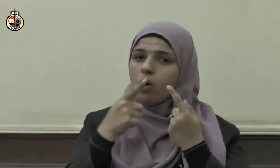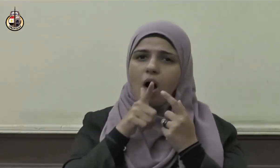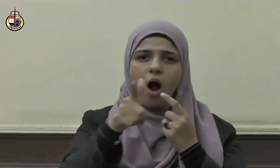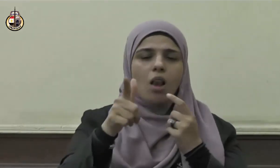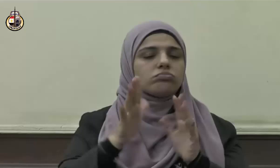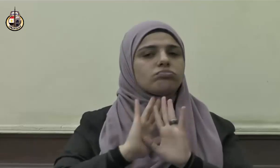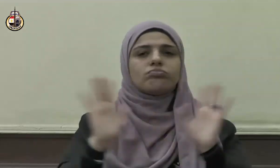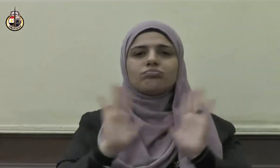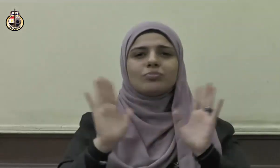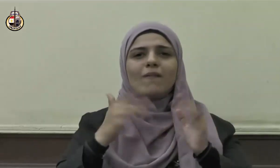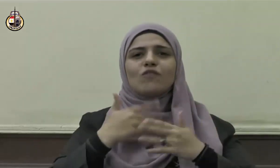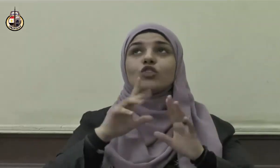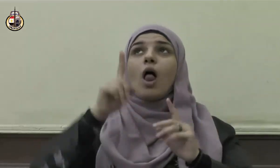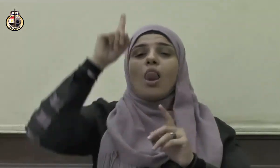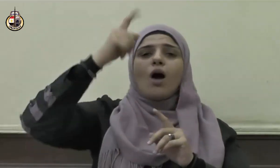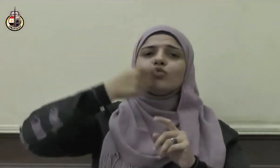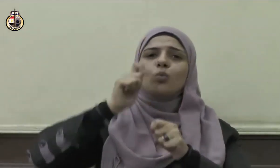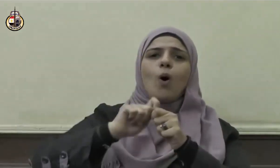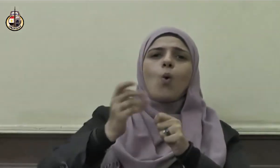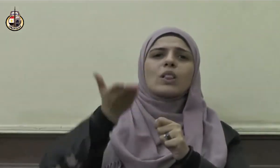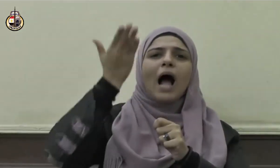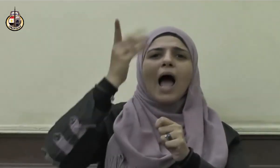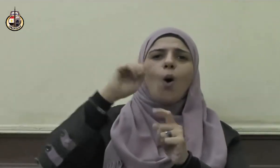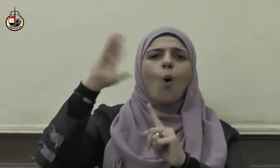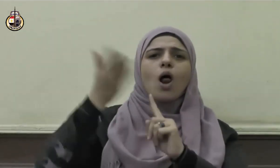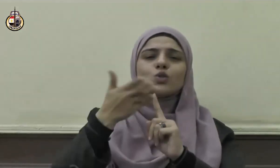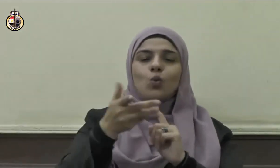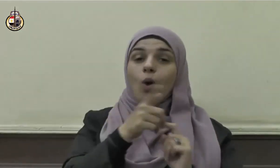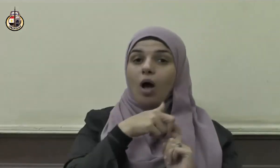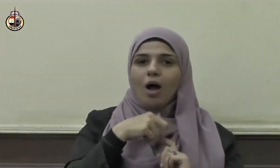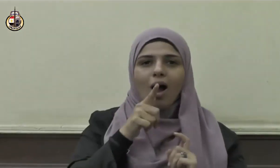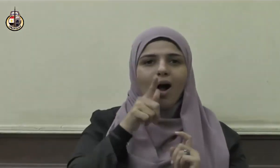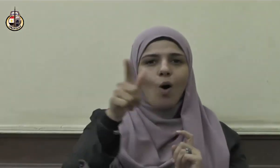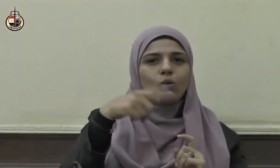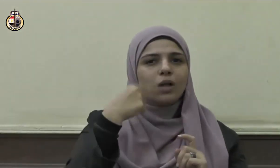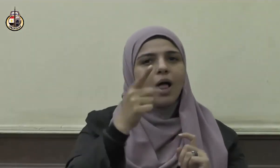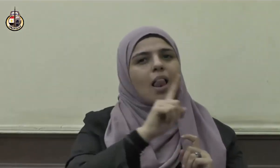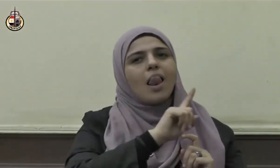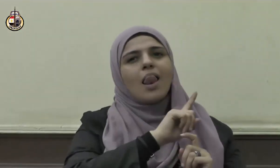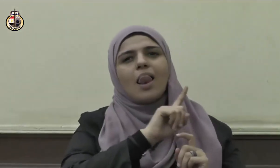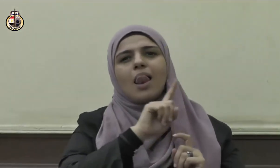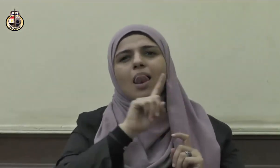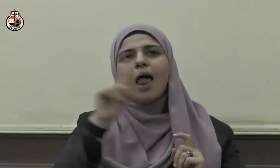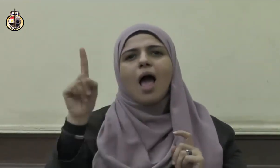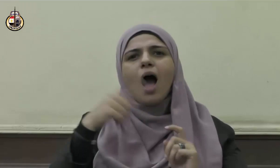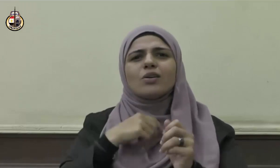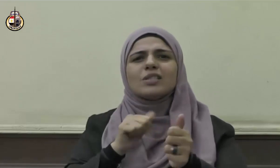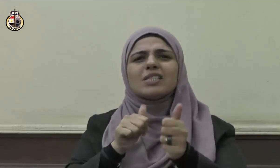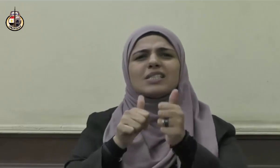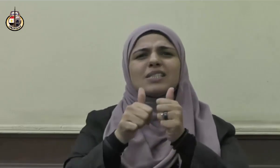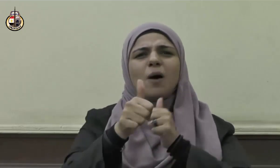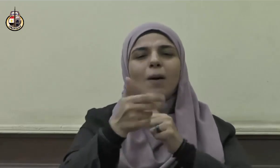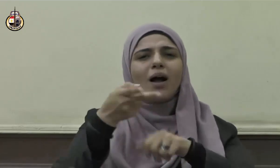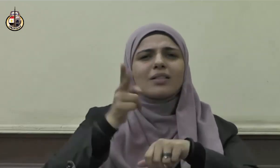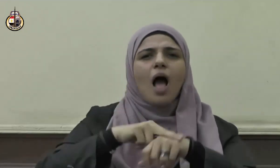أبقيت لهم الله ورسوله. قلت لا أسابقك إلى شيء أبدا.